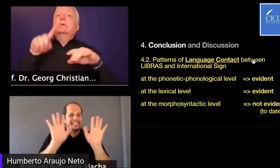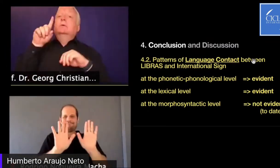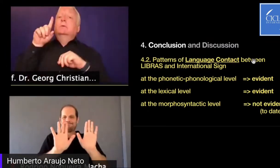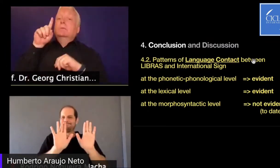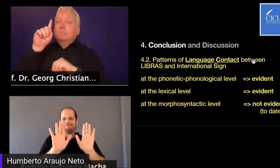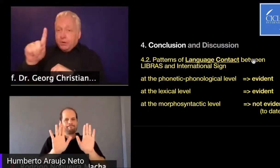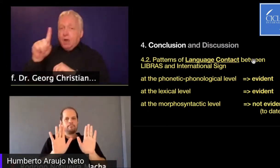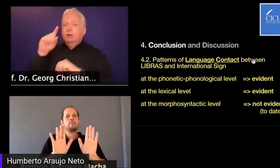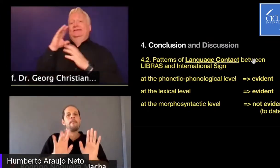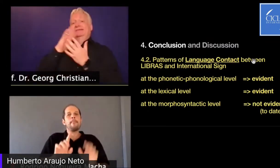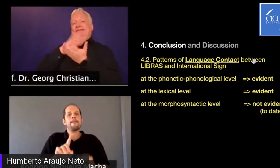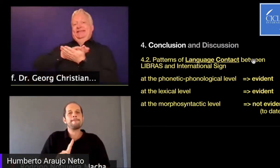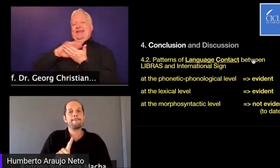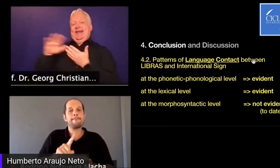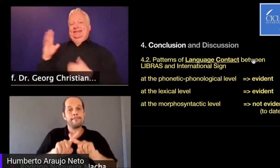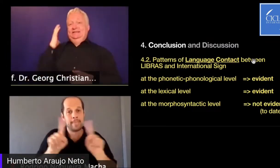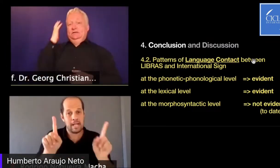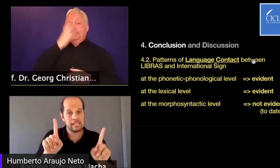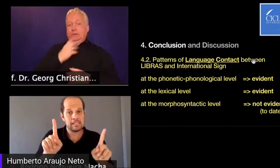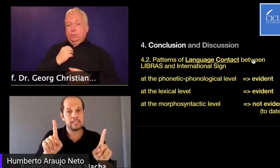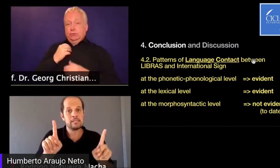sistemas.